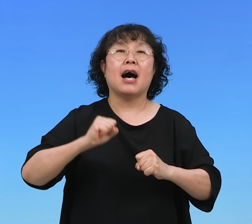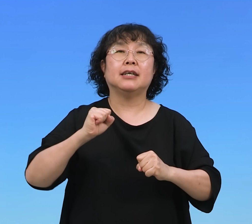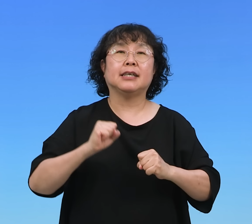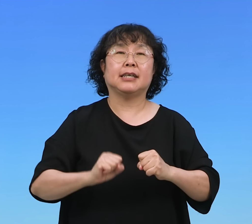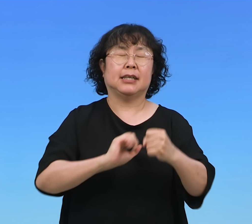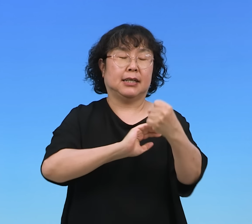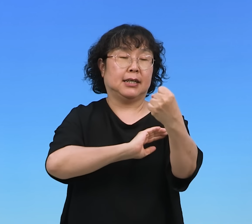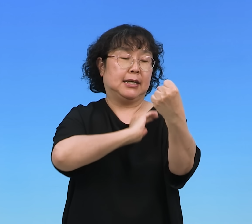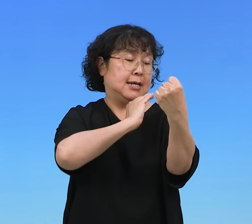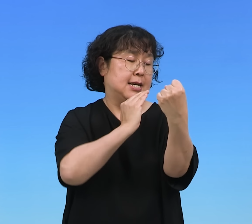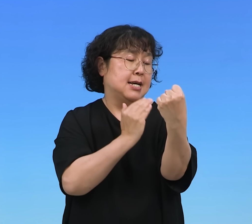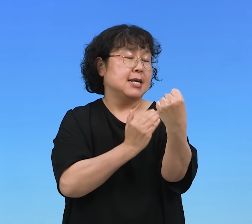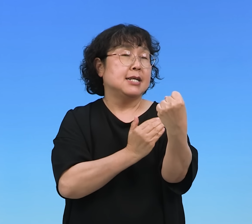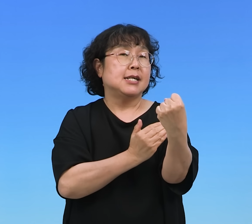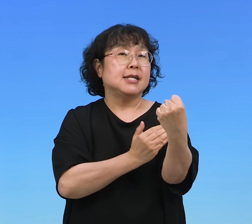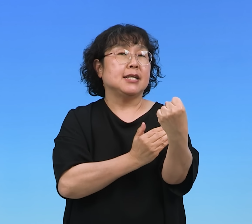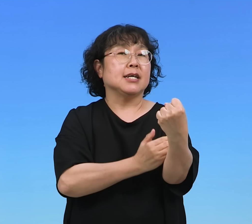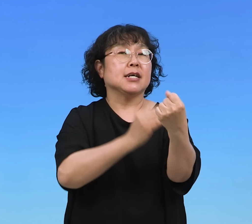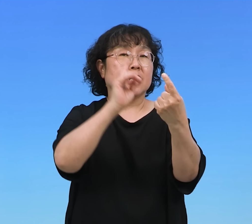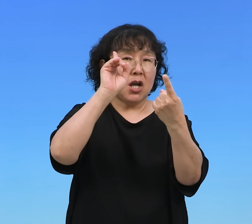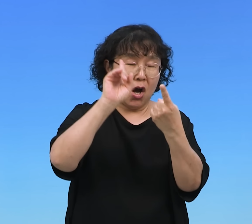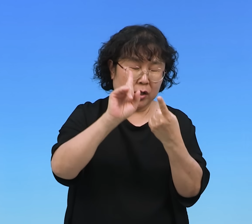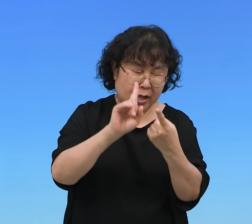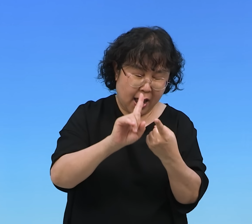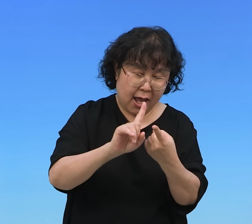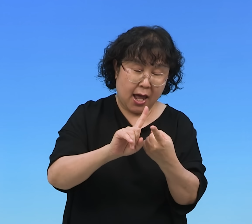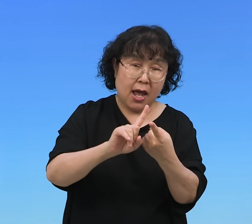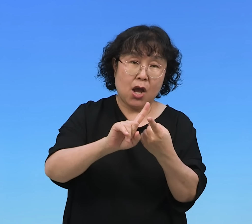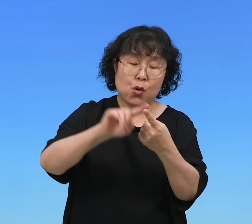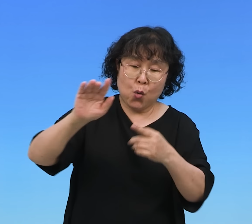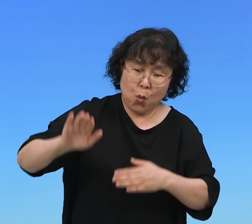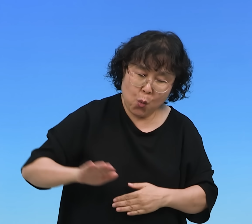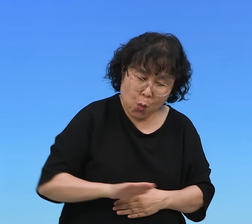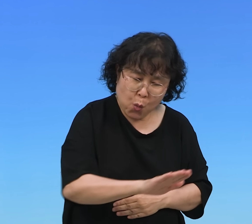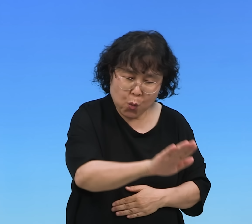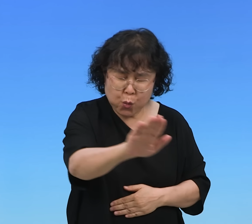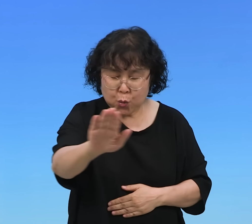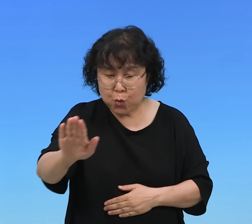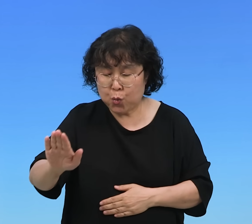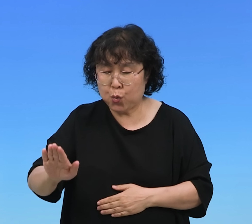역사하신 능력대로 우리들의